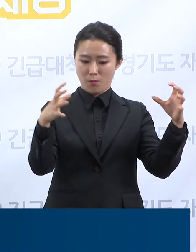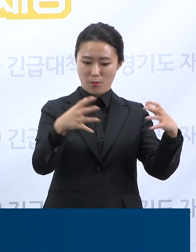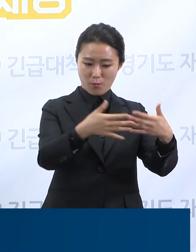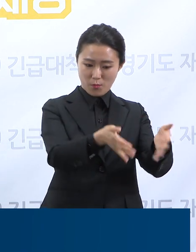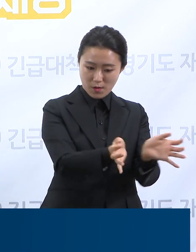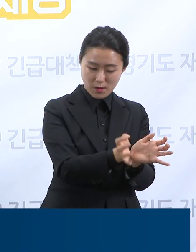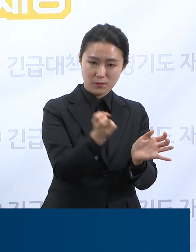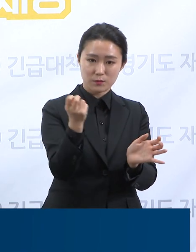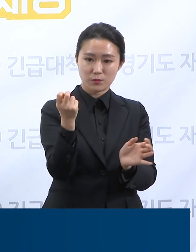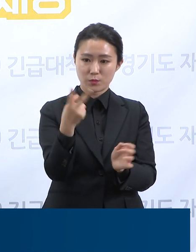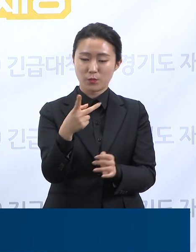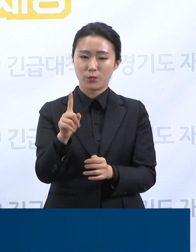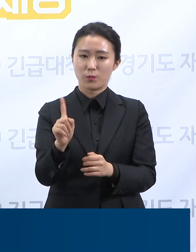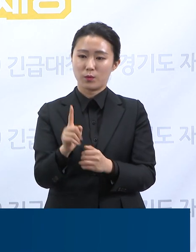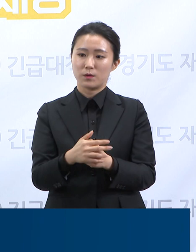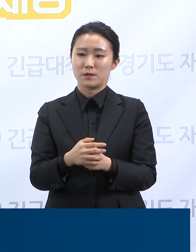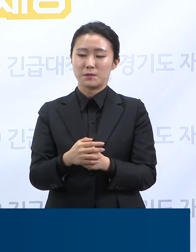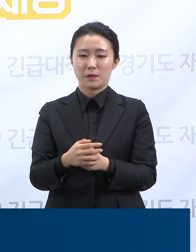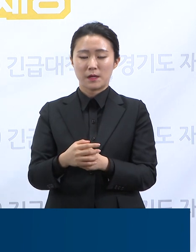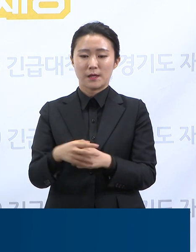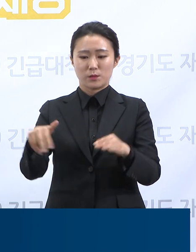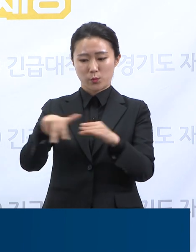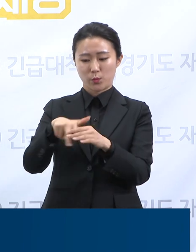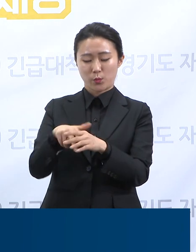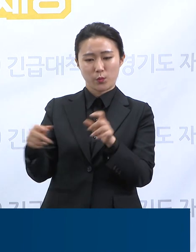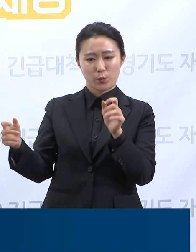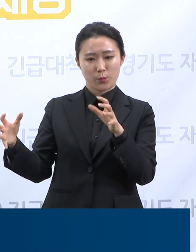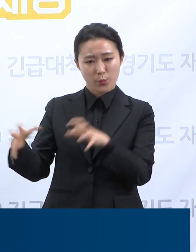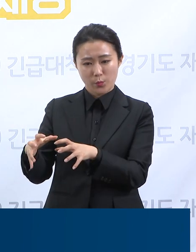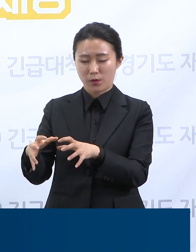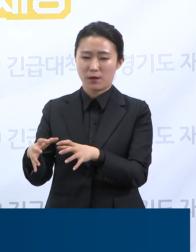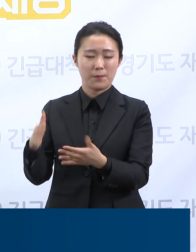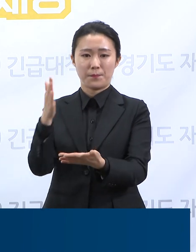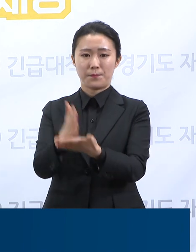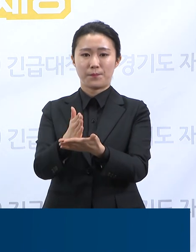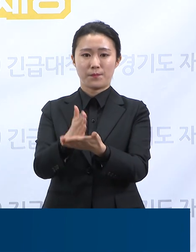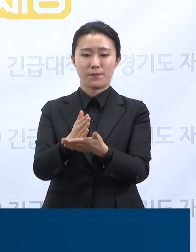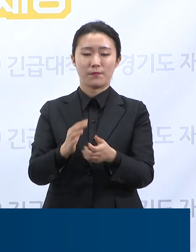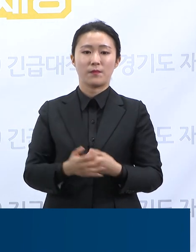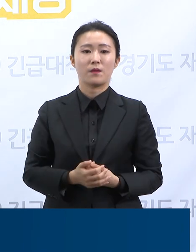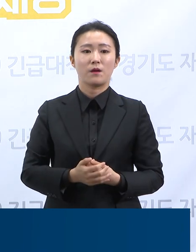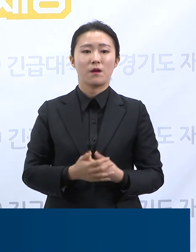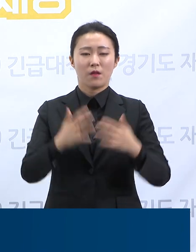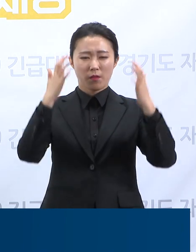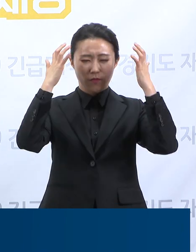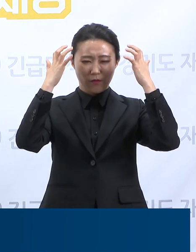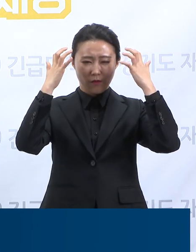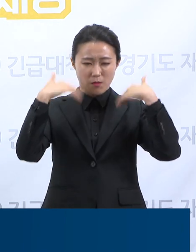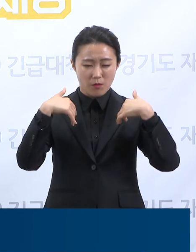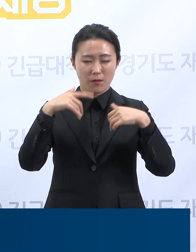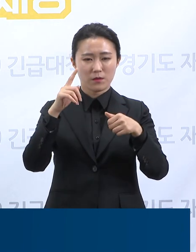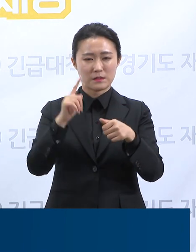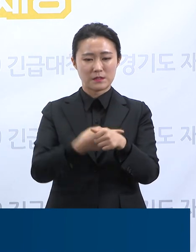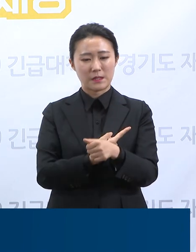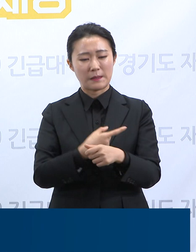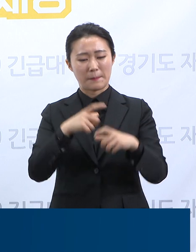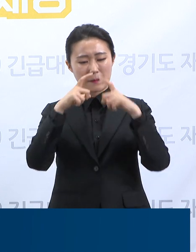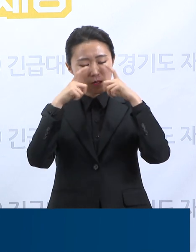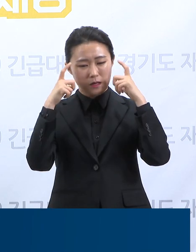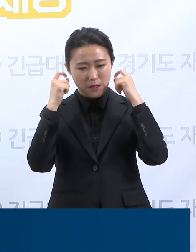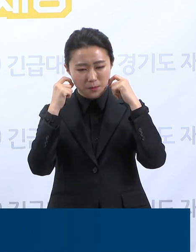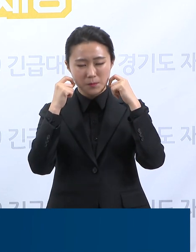다중이용시설의 방문을 자제해 주실 것을 요청드립니다. 더운 날씨에 마스크 착용을 비롯한 방역수칙 준수가